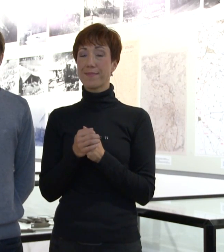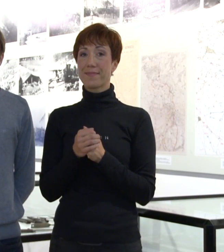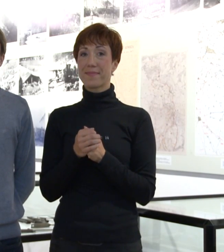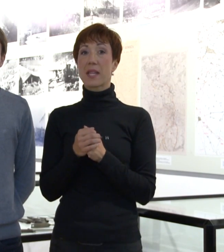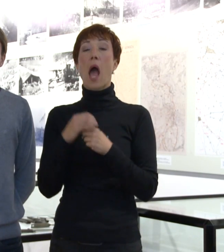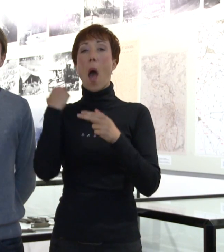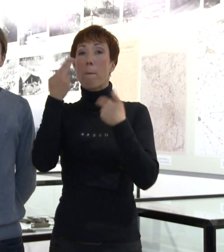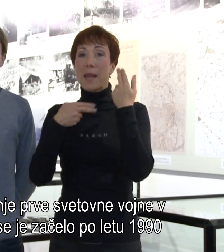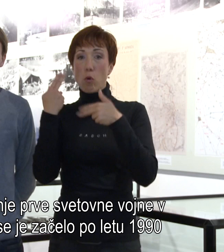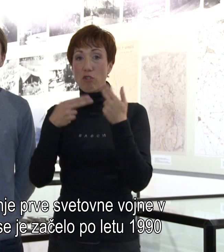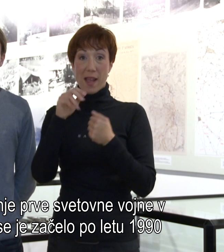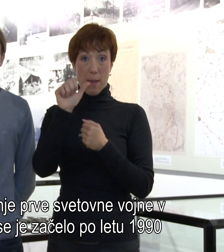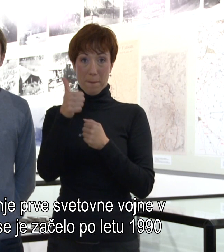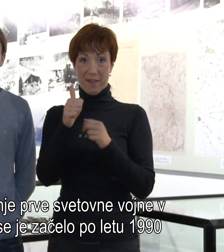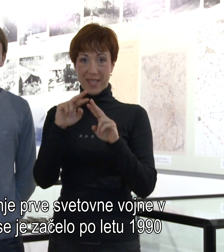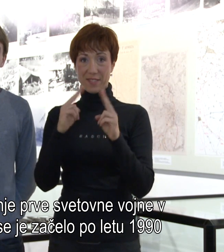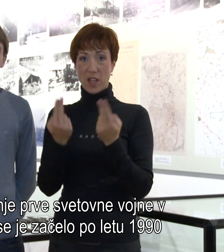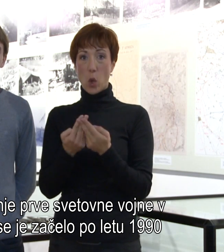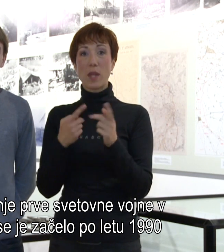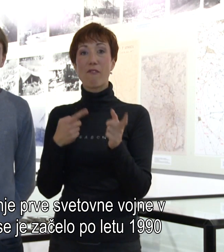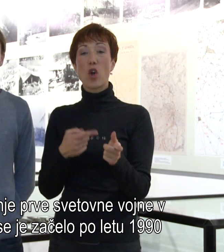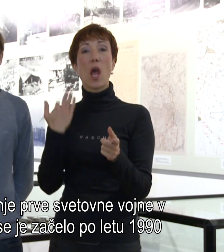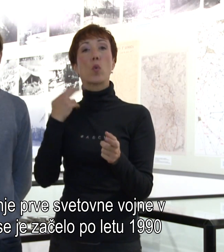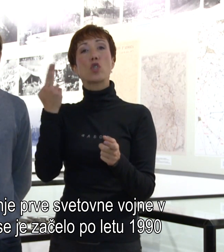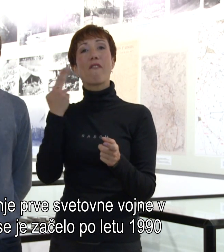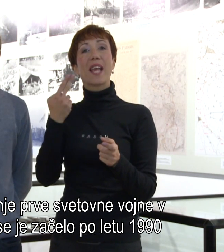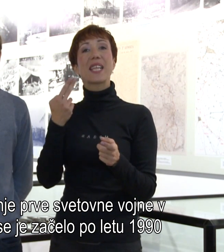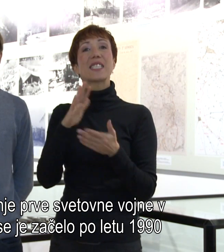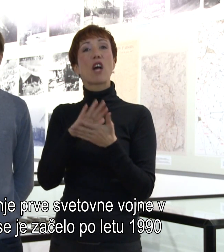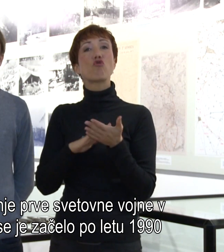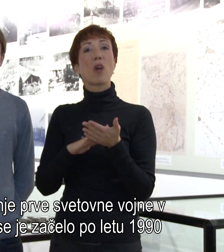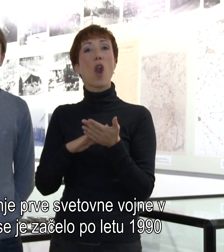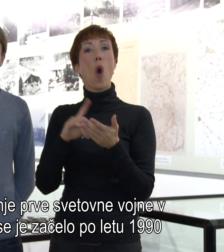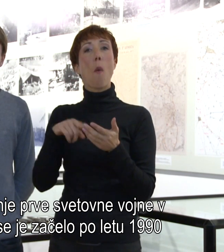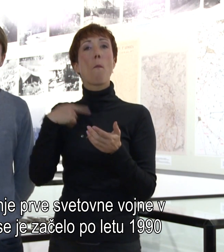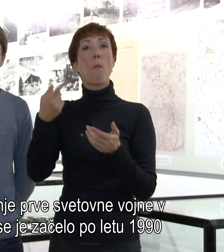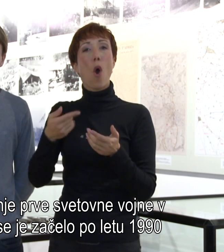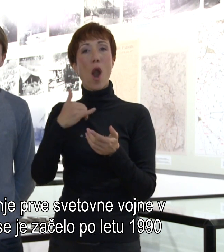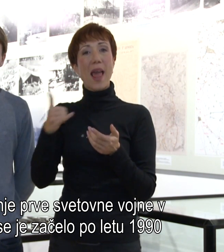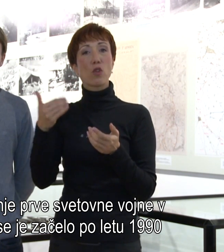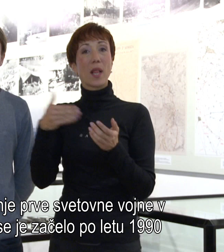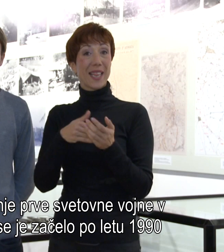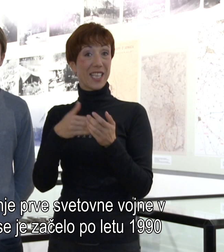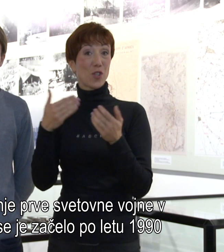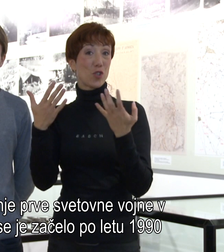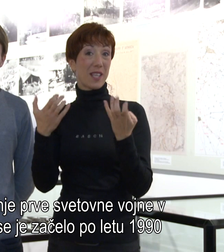Preučevanje prve svetovne vojne se je v Sloveniji začelo predvsem po letu 1990, po osamosvojitvi